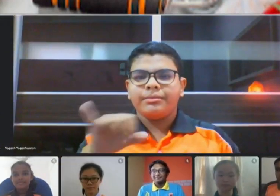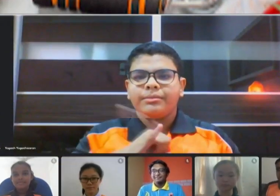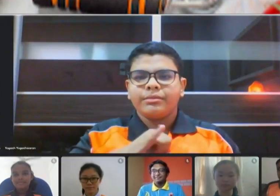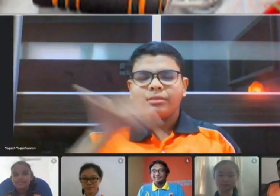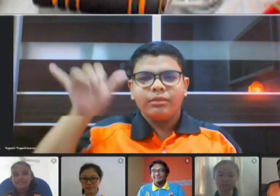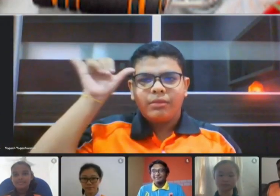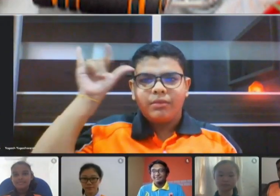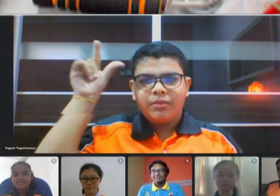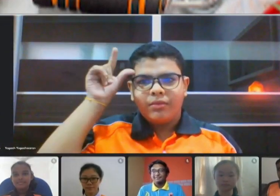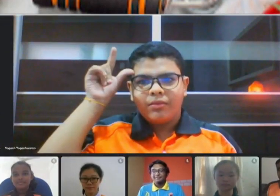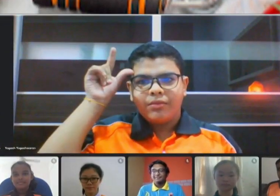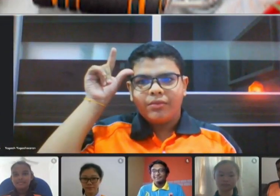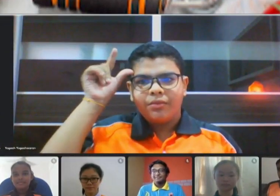Nama saya Yogeshwaran.